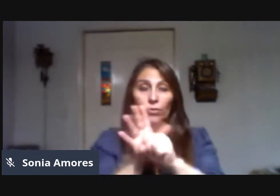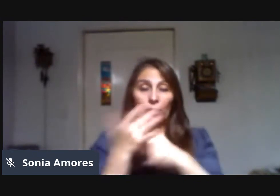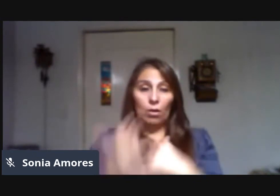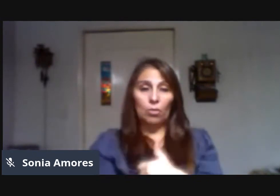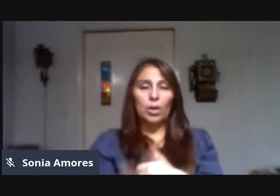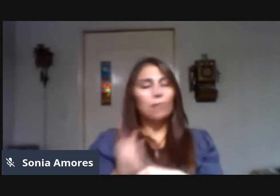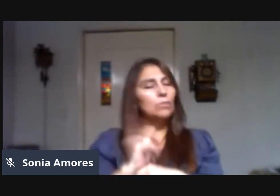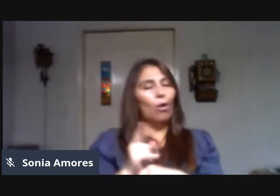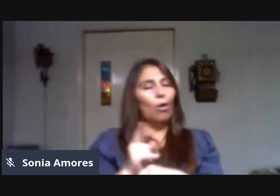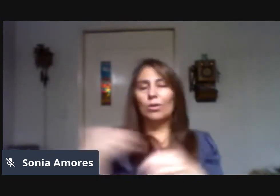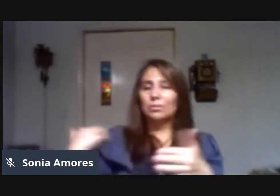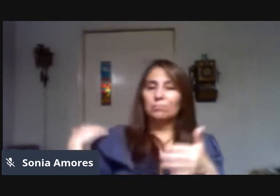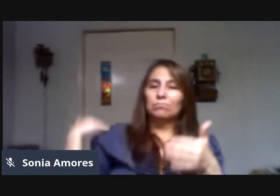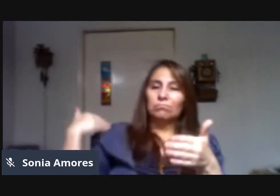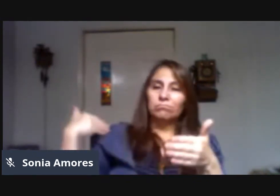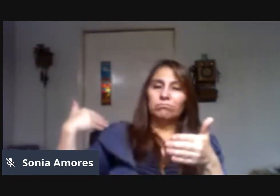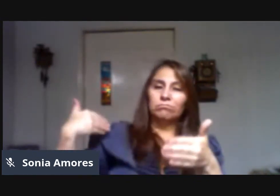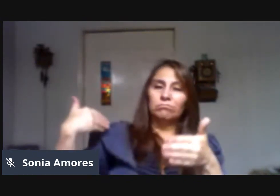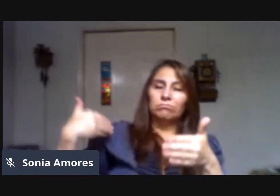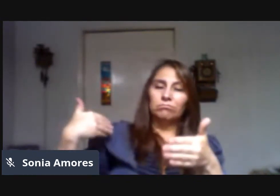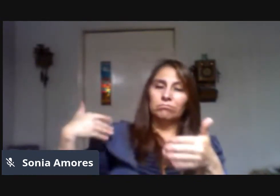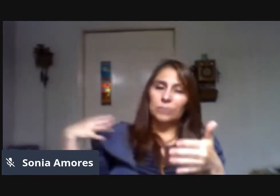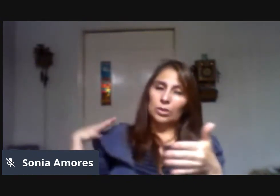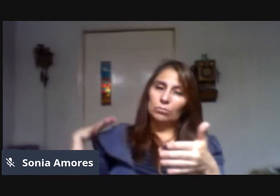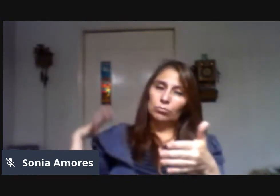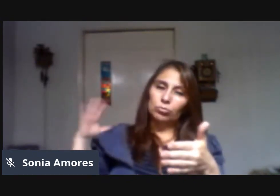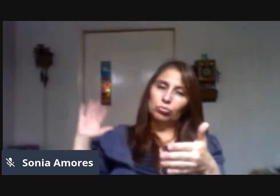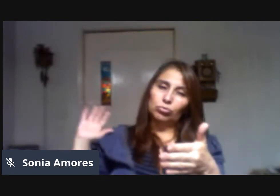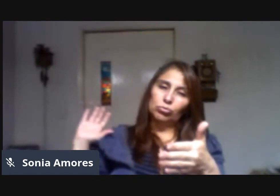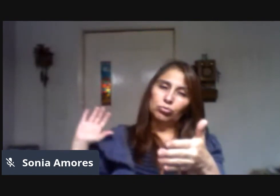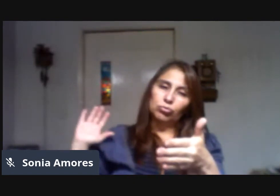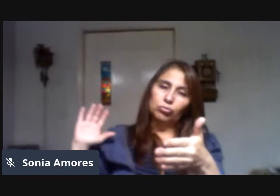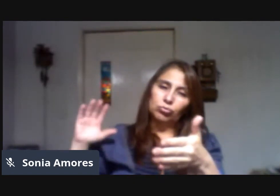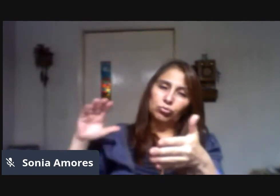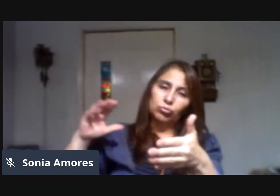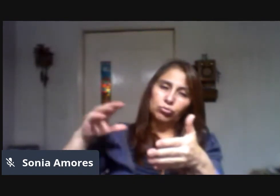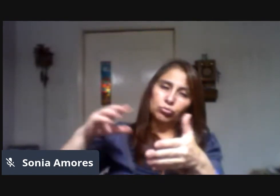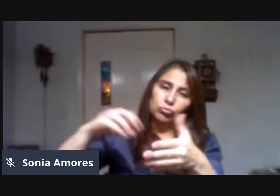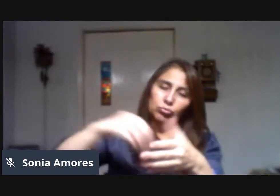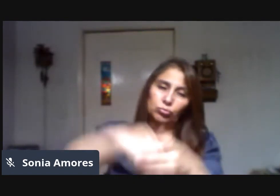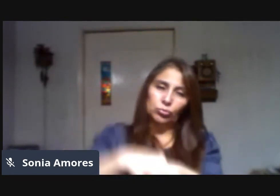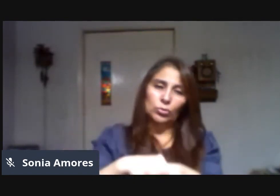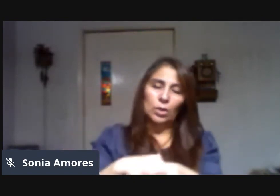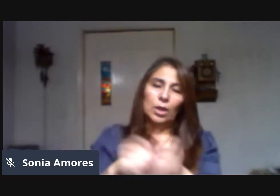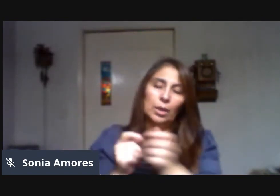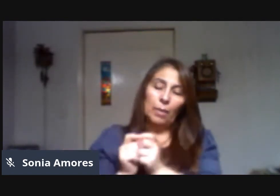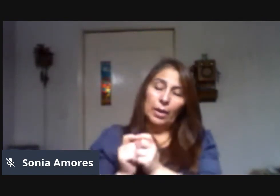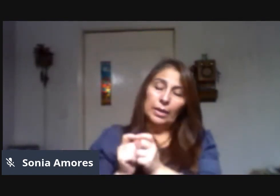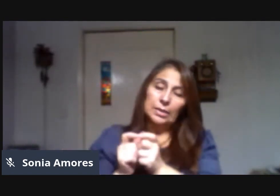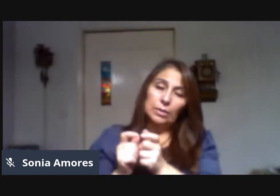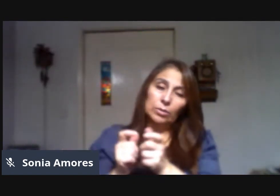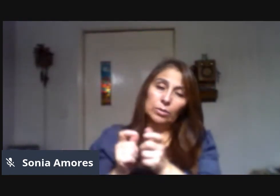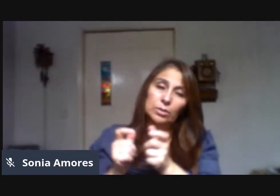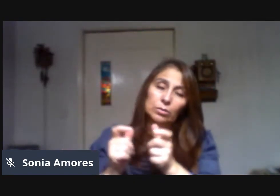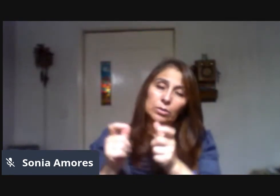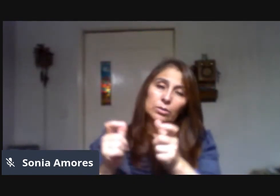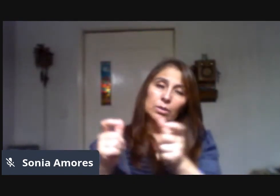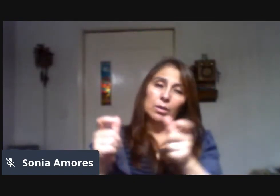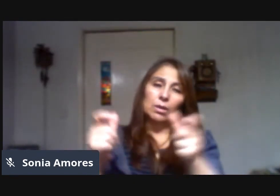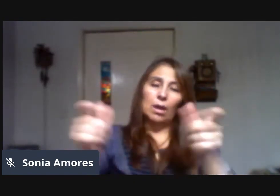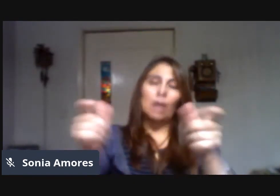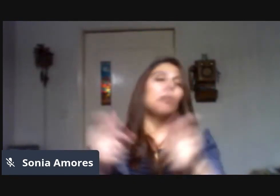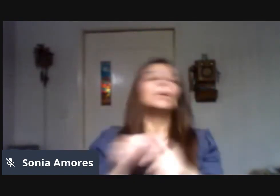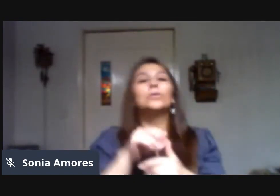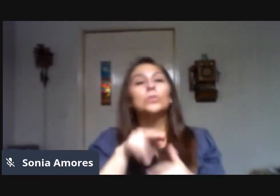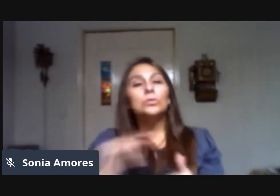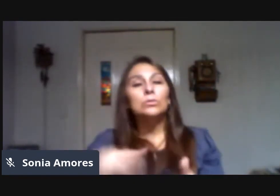de la humanidad, ¿sí? De un desarrollo incesante, creciente, donde yo siempre utilizo una